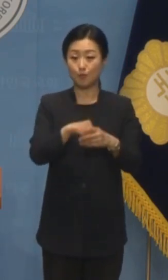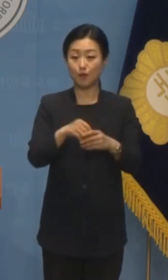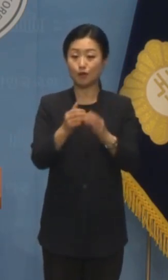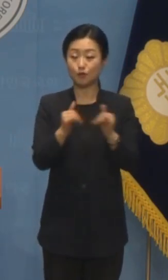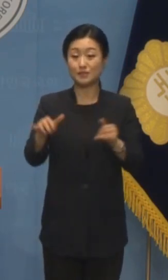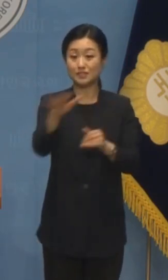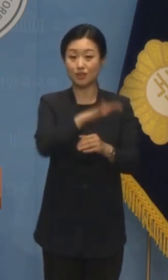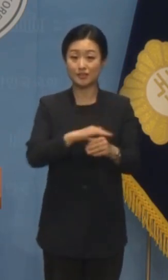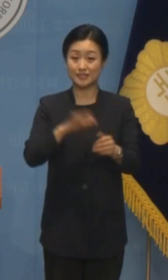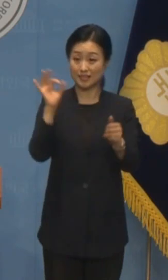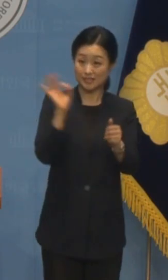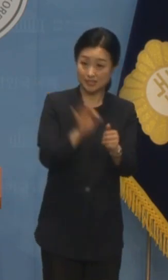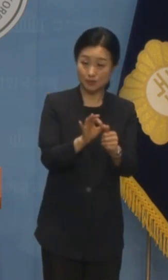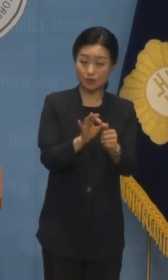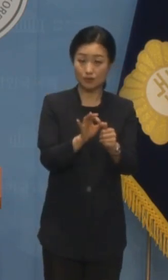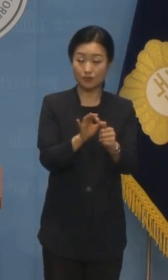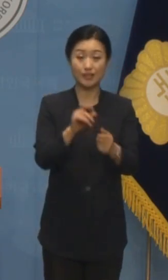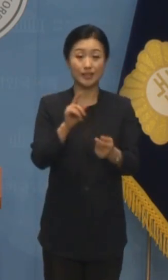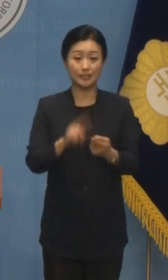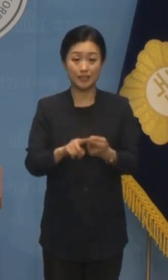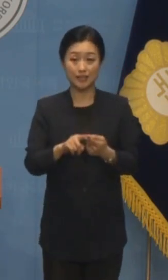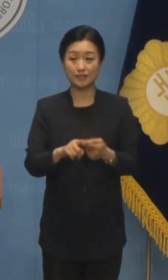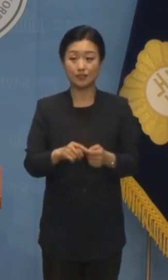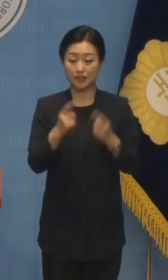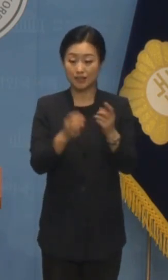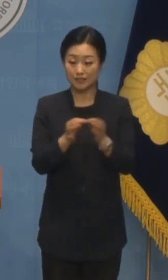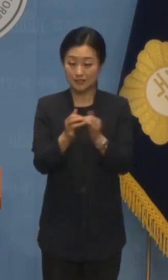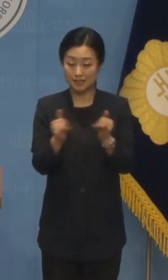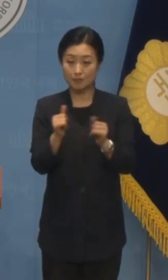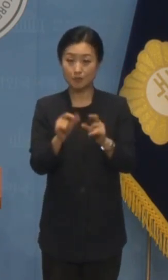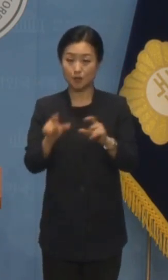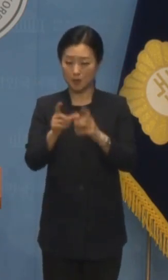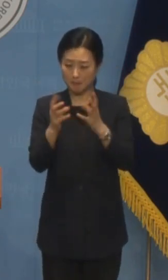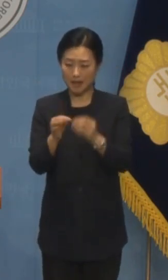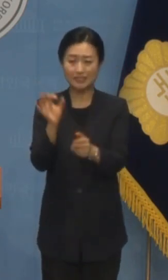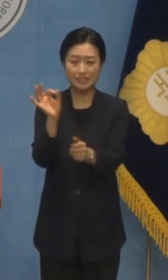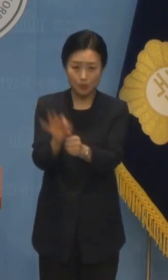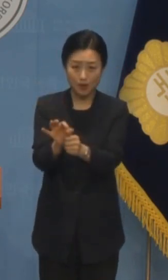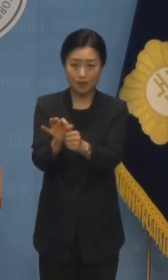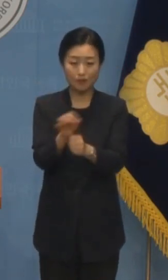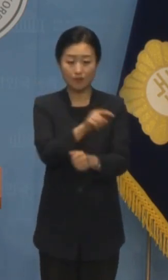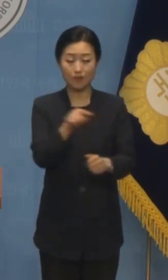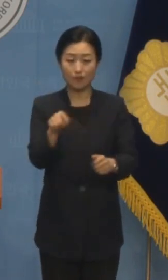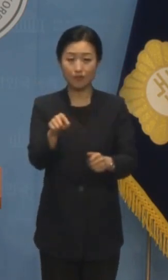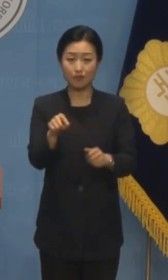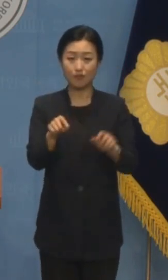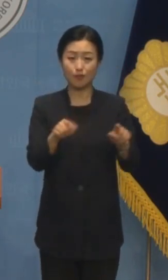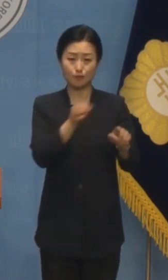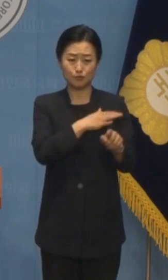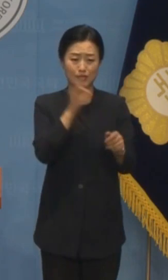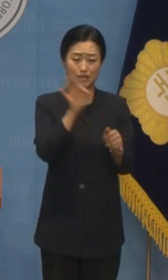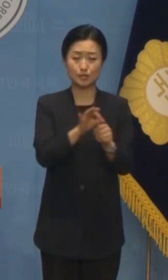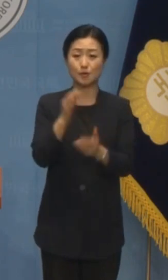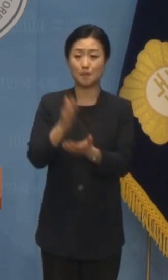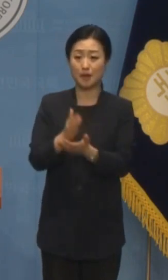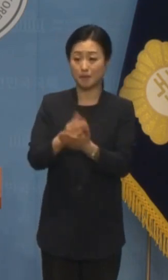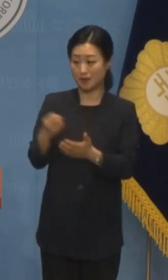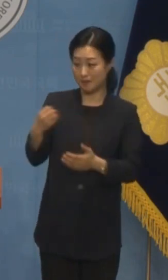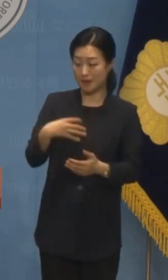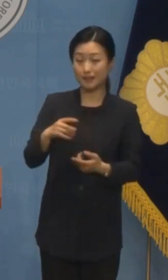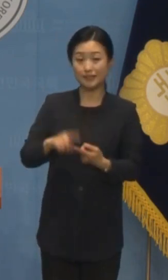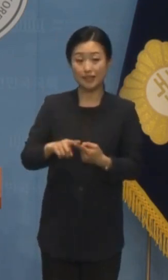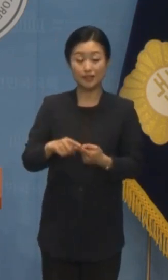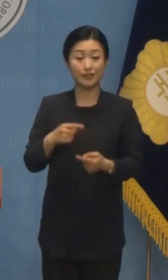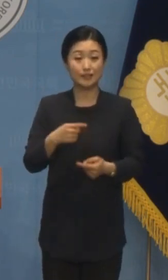국민에게 지급하는 이 어려운 계층들에게 그리고 소상공인에게 두텁게 직접 지원하는 것이 더 낫다는 주장에 대해서 반박하겠습니다.